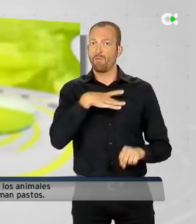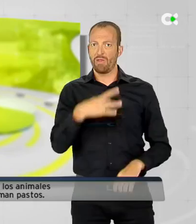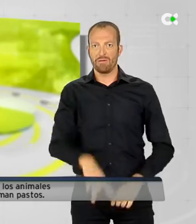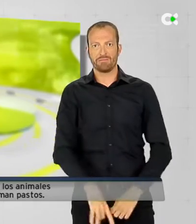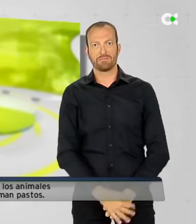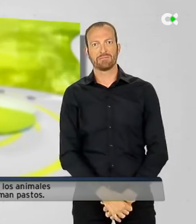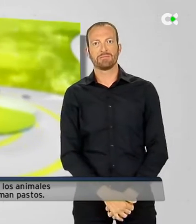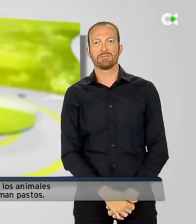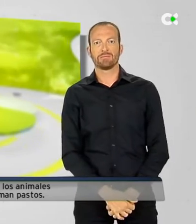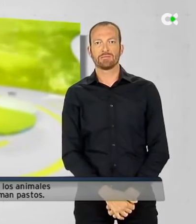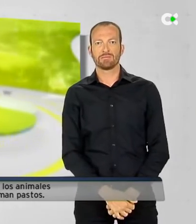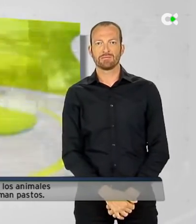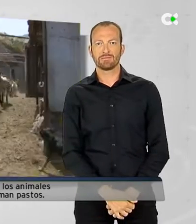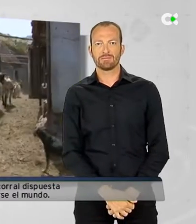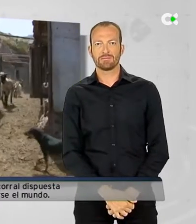pastos.